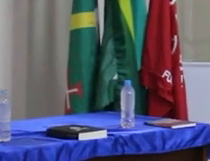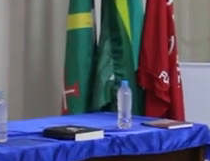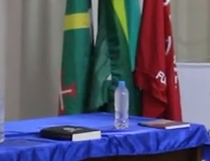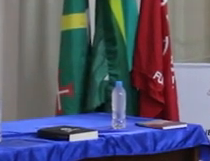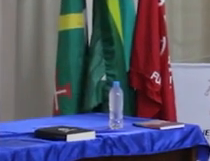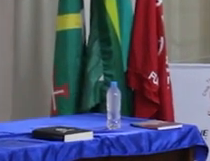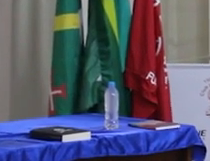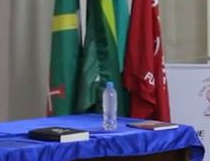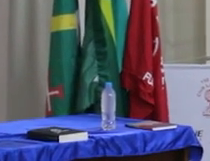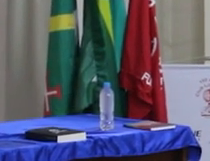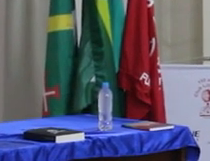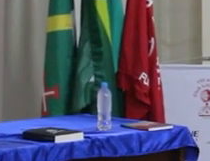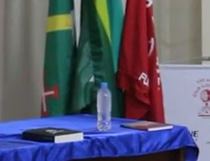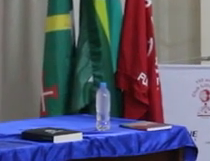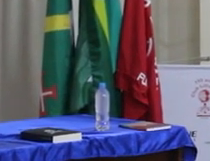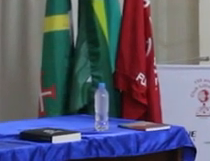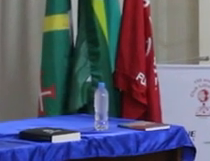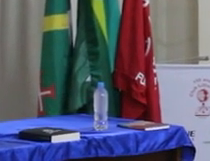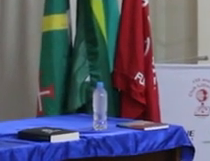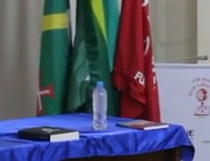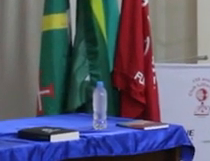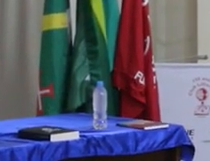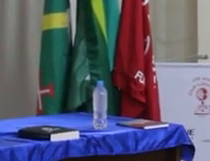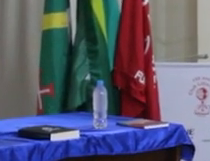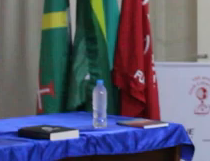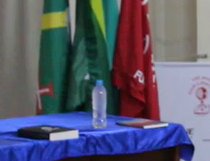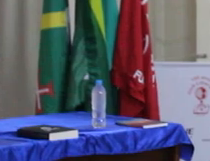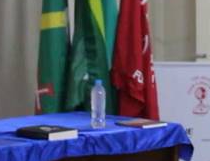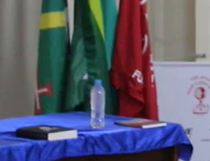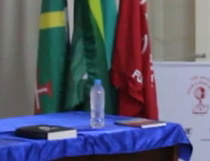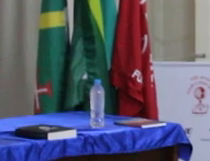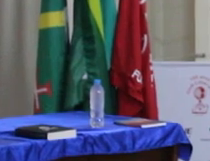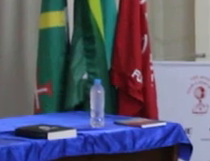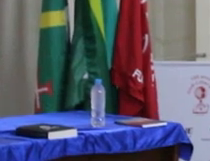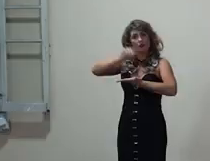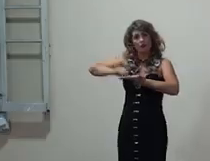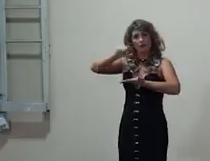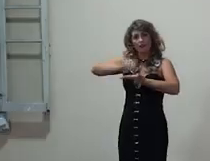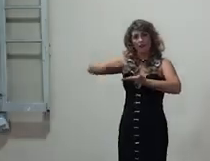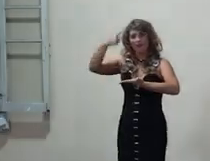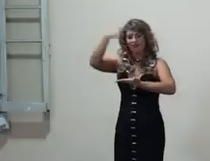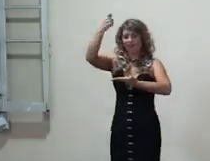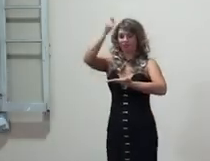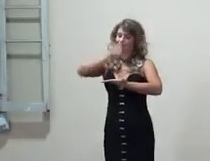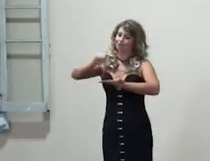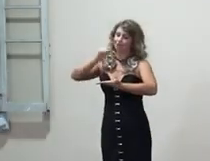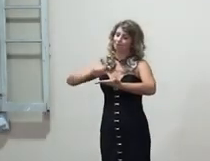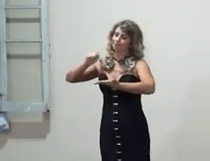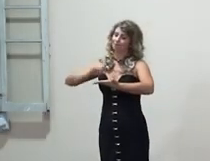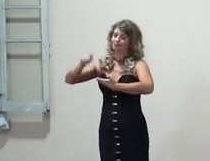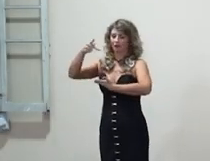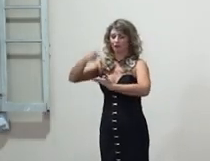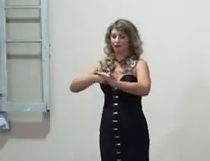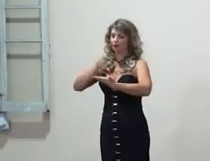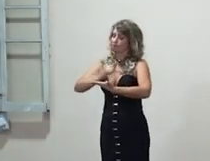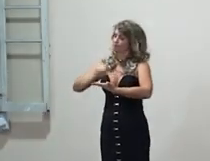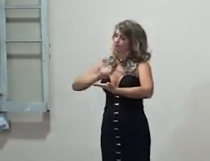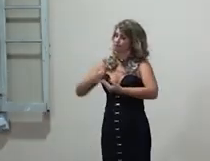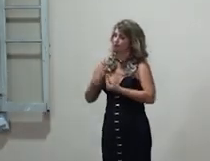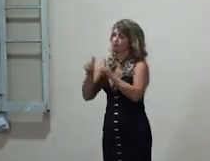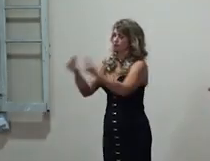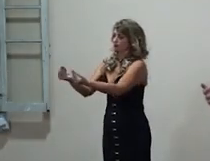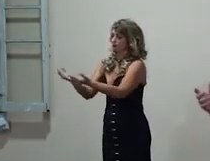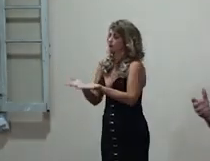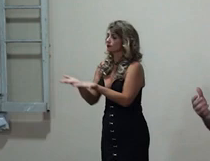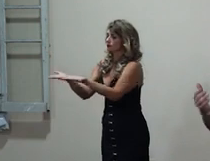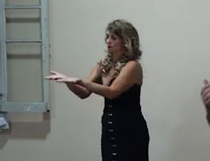Hoje existe uma dificuldade de quem escreva projetos. Então, eu penso que se nós